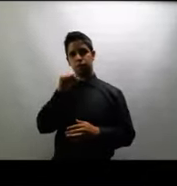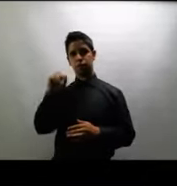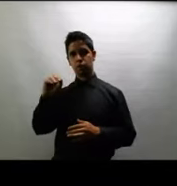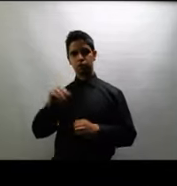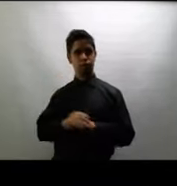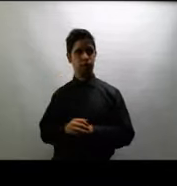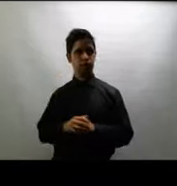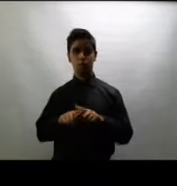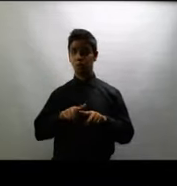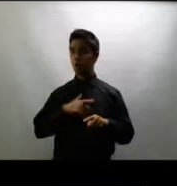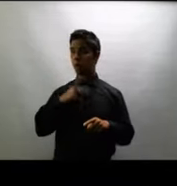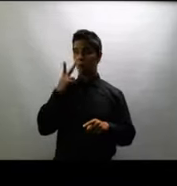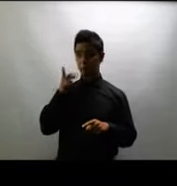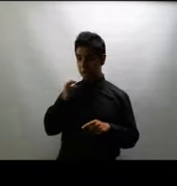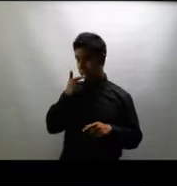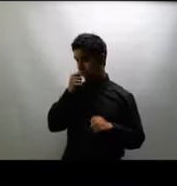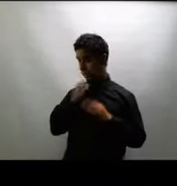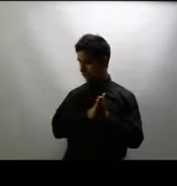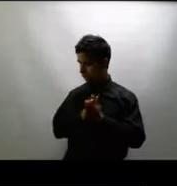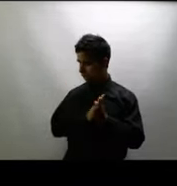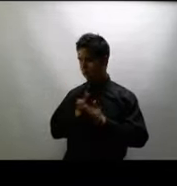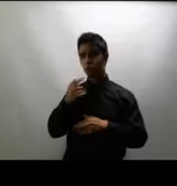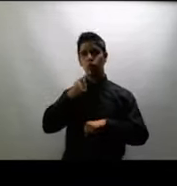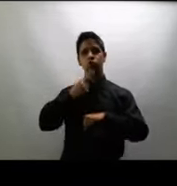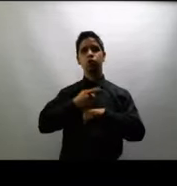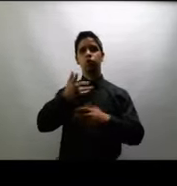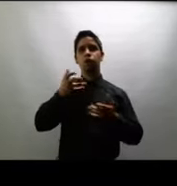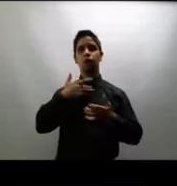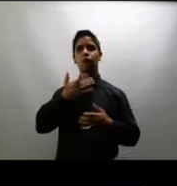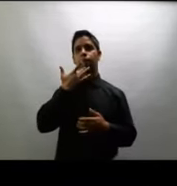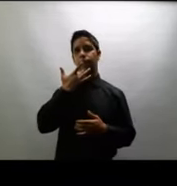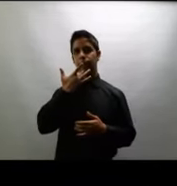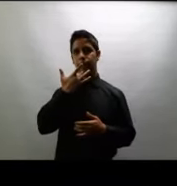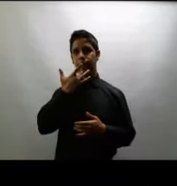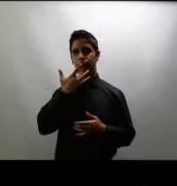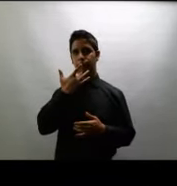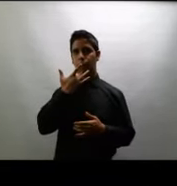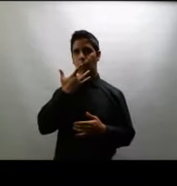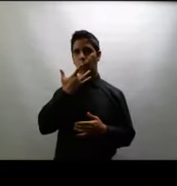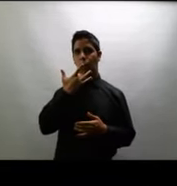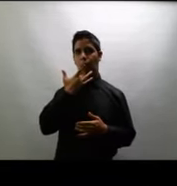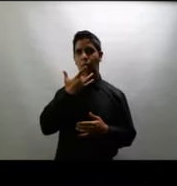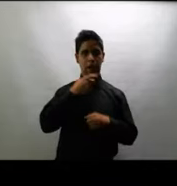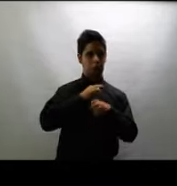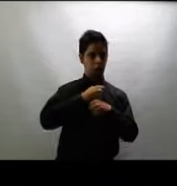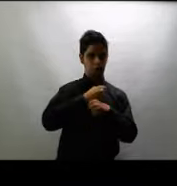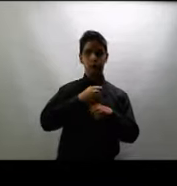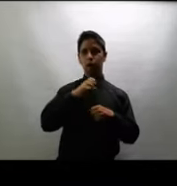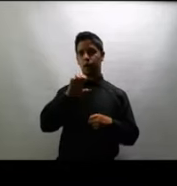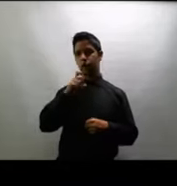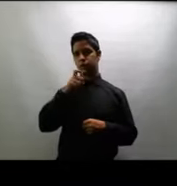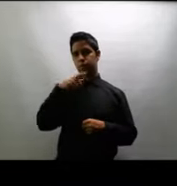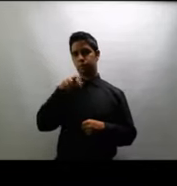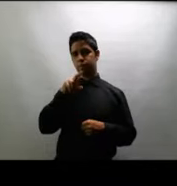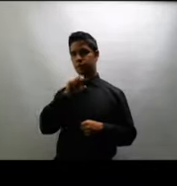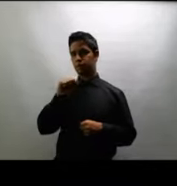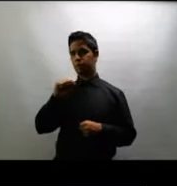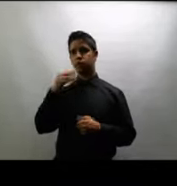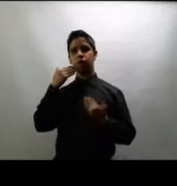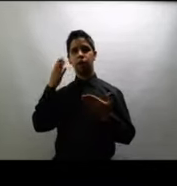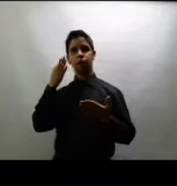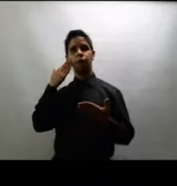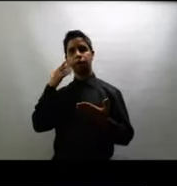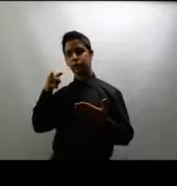Pero mira qué interesante. Si algún día te da con probar café, pues vete con el Espresso, no con el latte. Porque ya es obvio que te gusta pero eso.